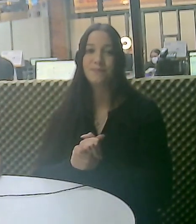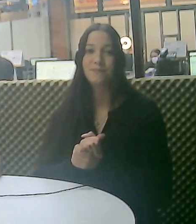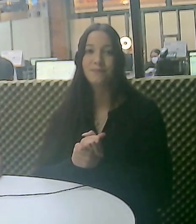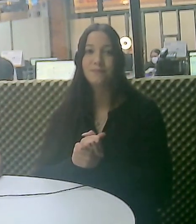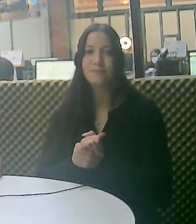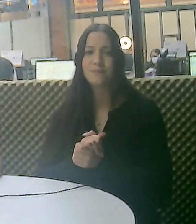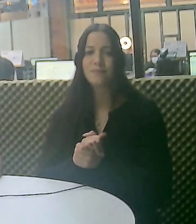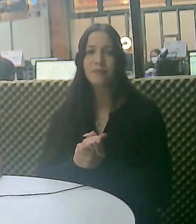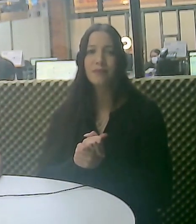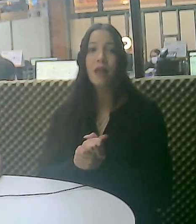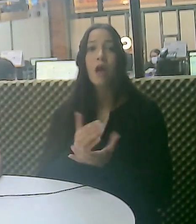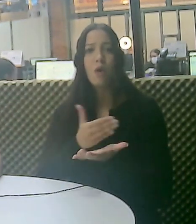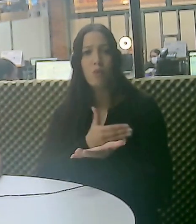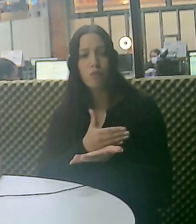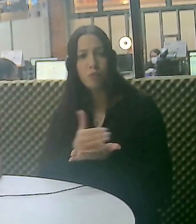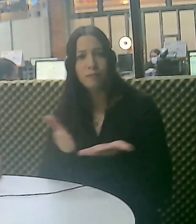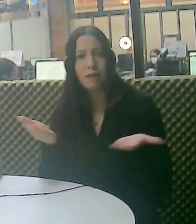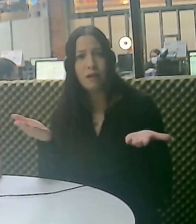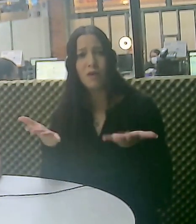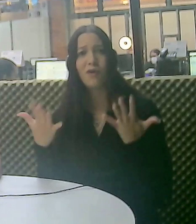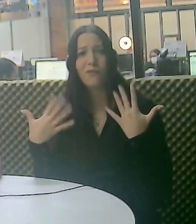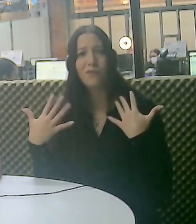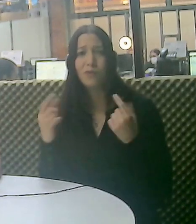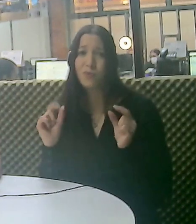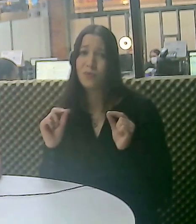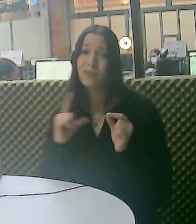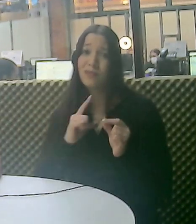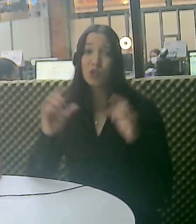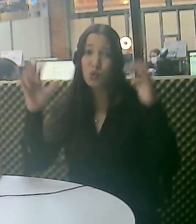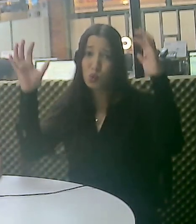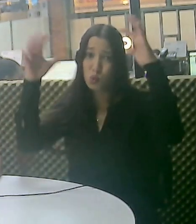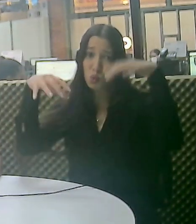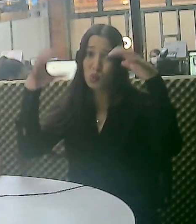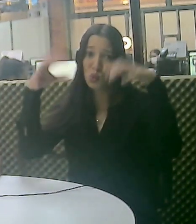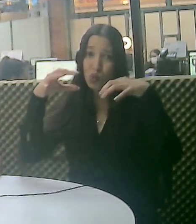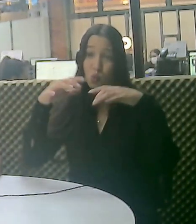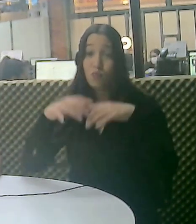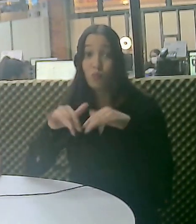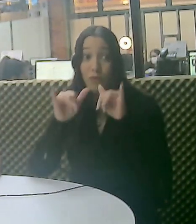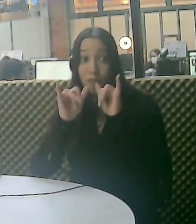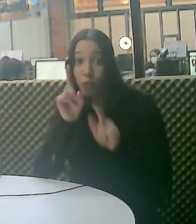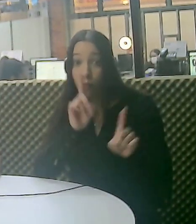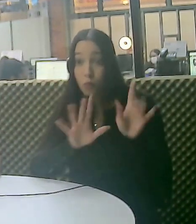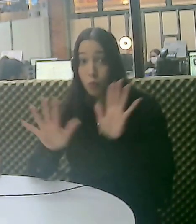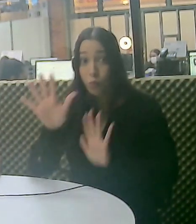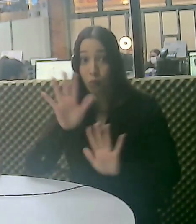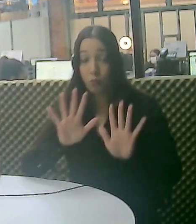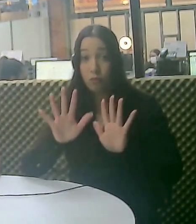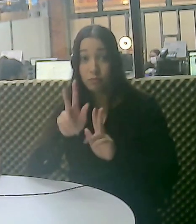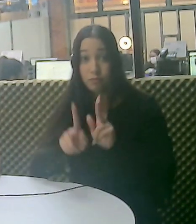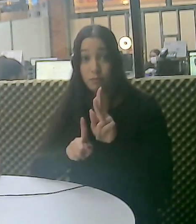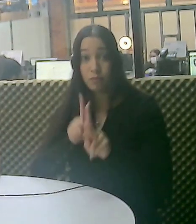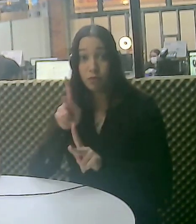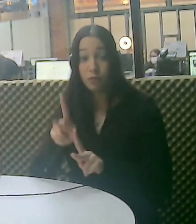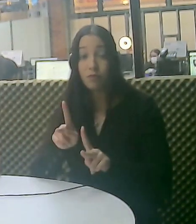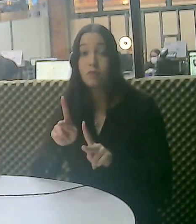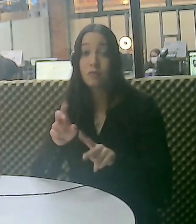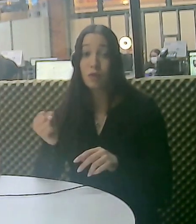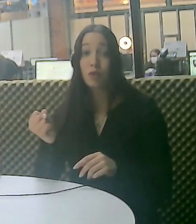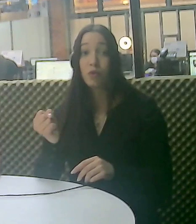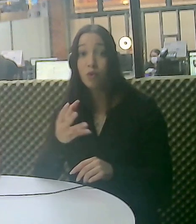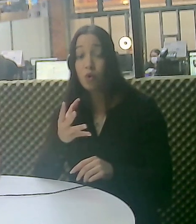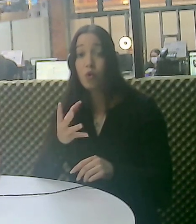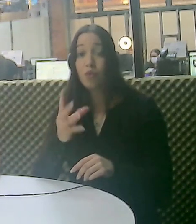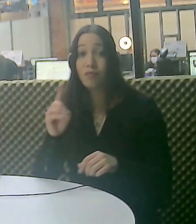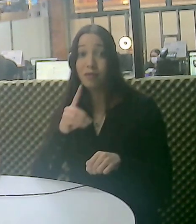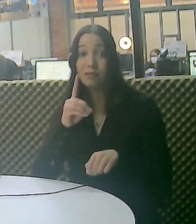Arruda, agora a gente começa na estação do verão com as chuvas. Isso traz um alerta para a população e também a gente pode citar a questão de novas cepas que